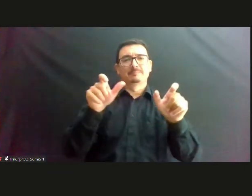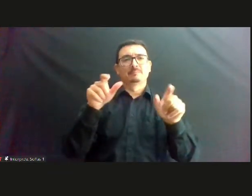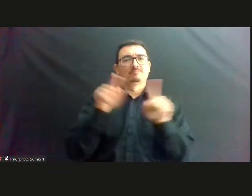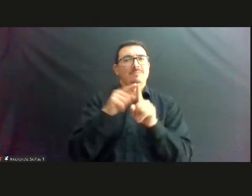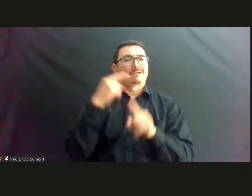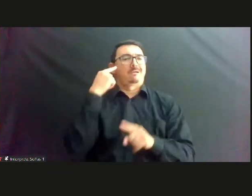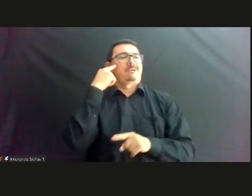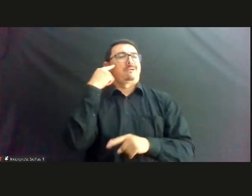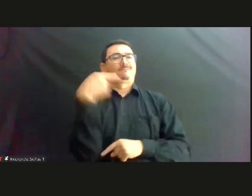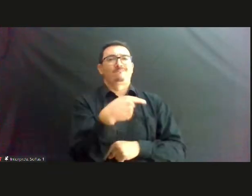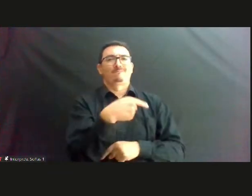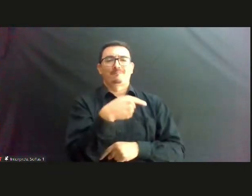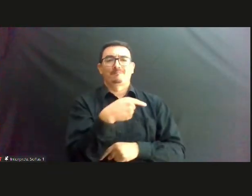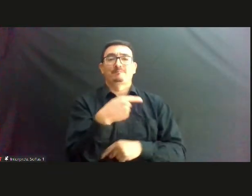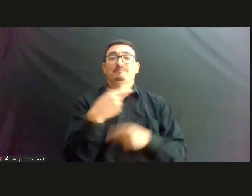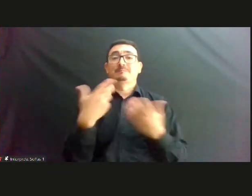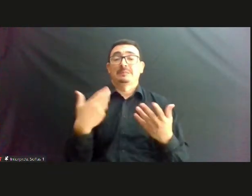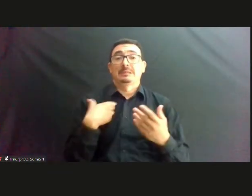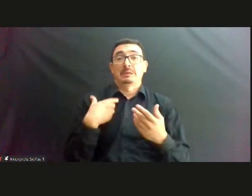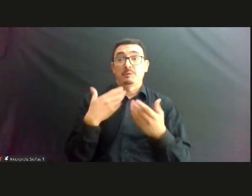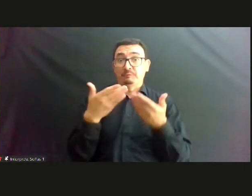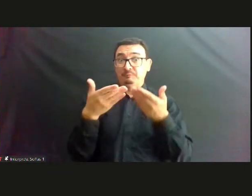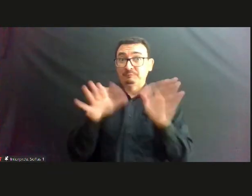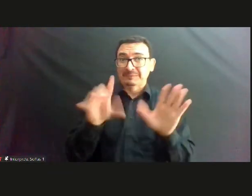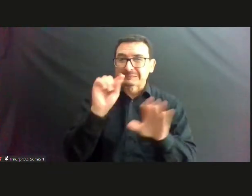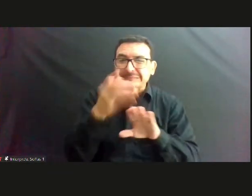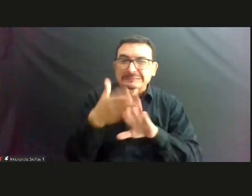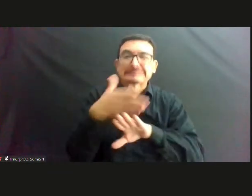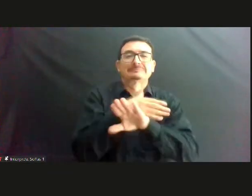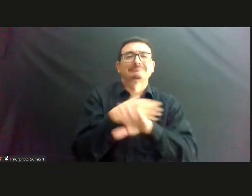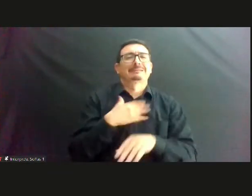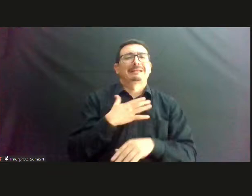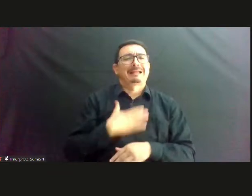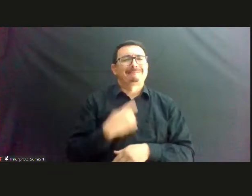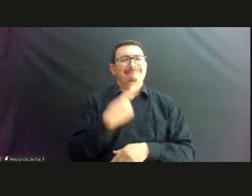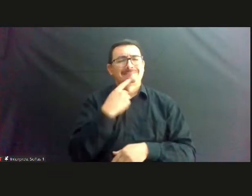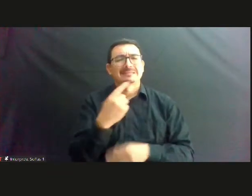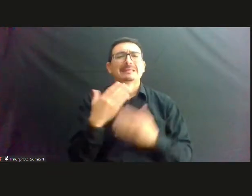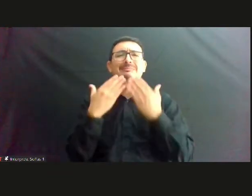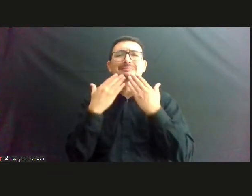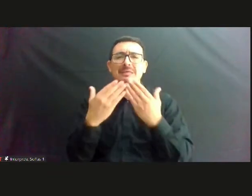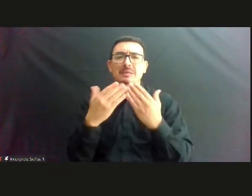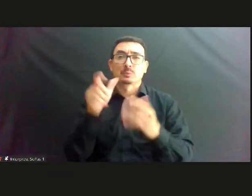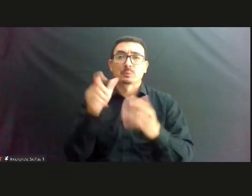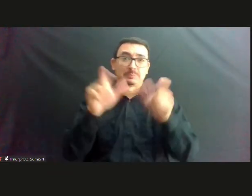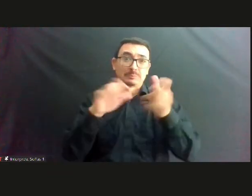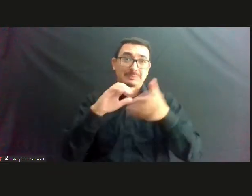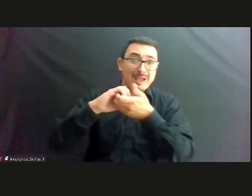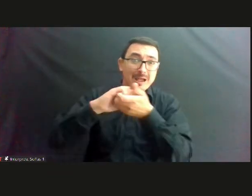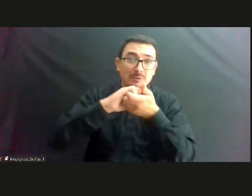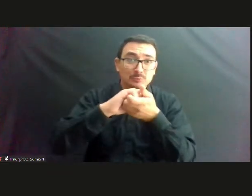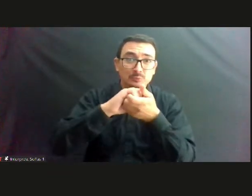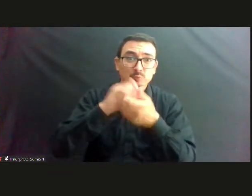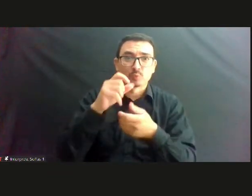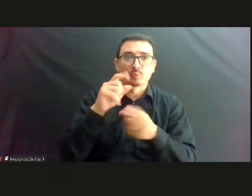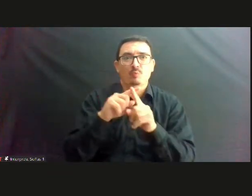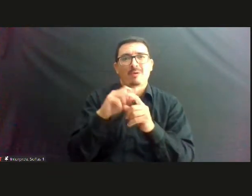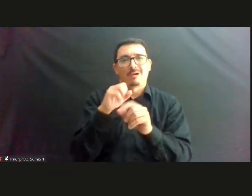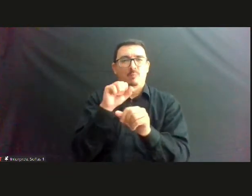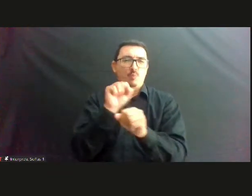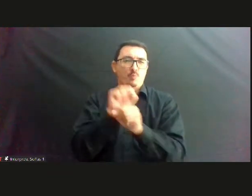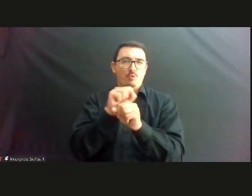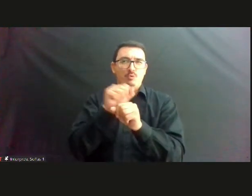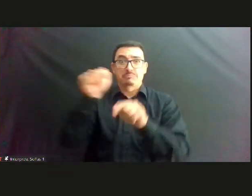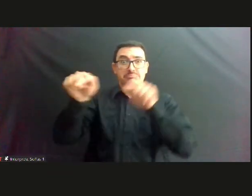finalizar, quiero agradecer a todos nuestros socios con los cuales hemos organizado este